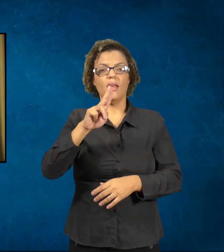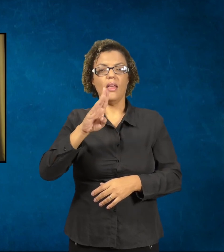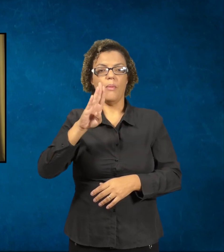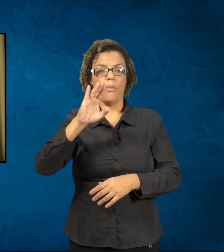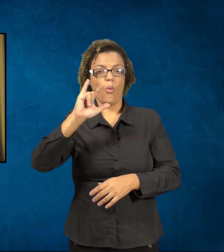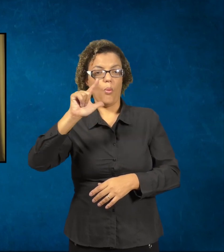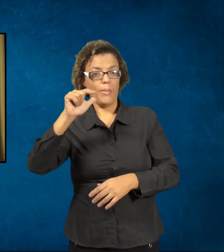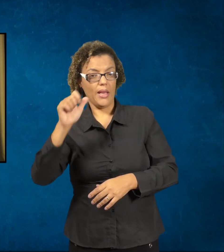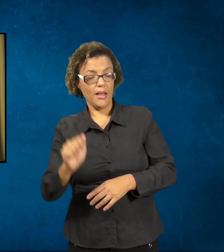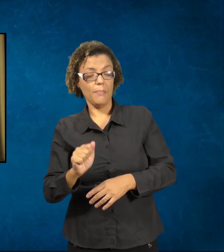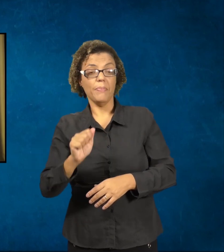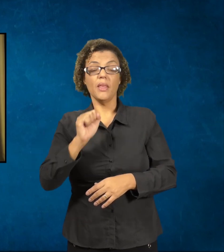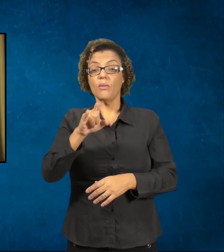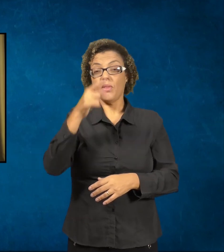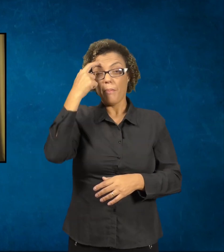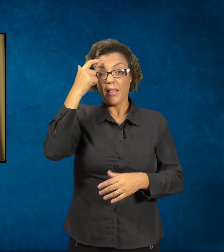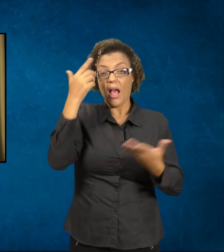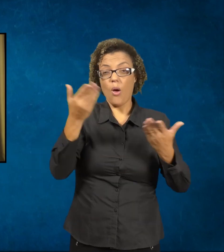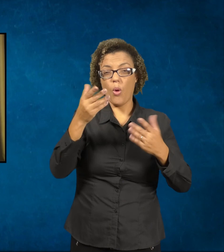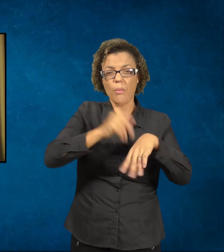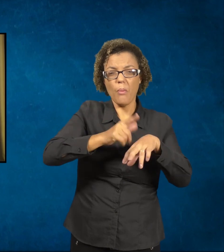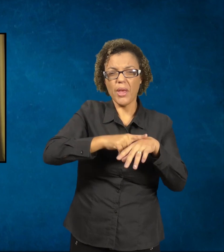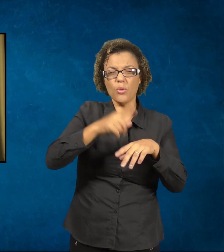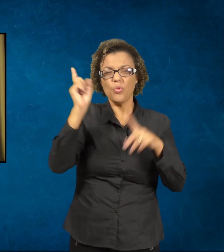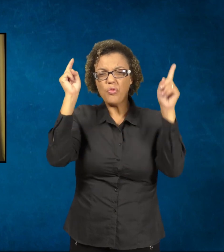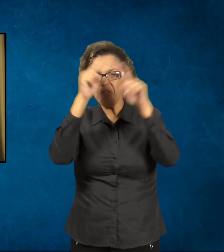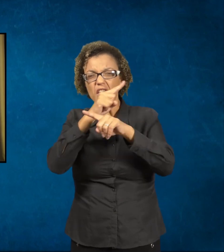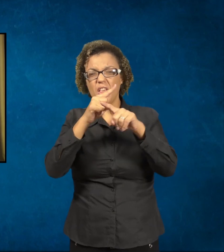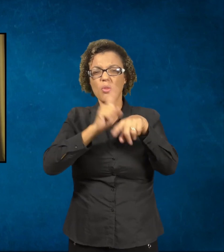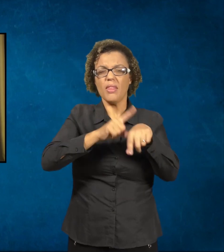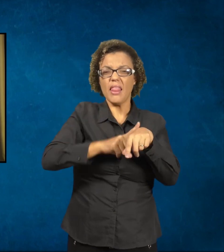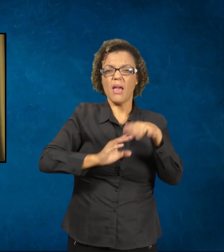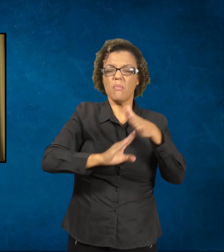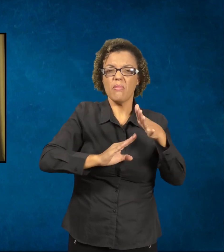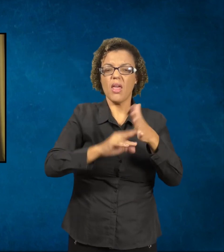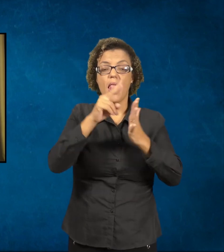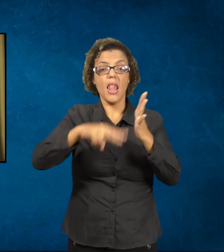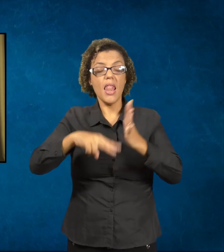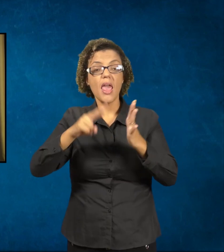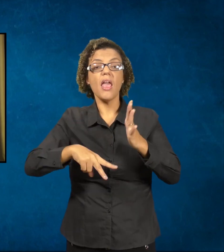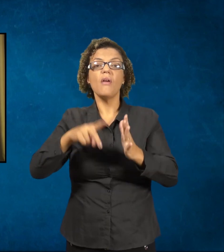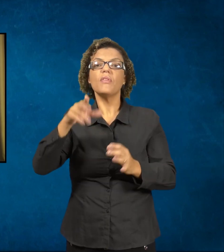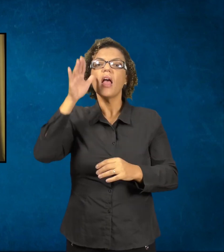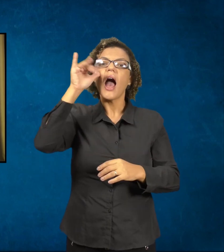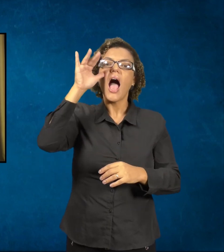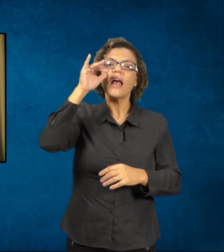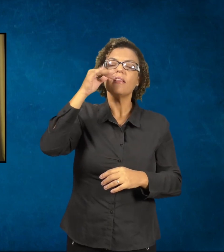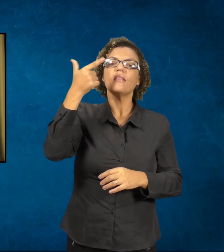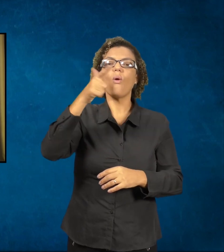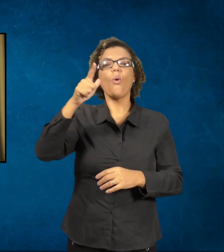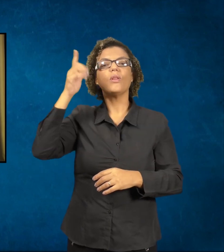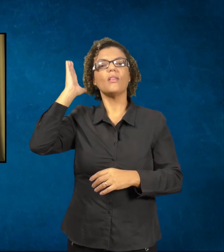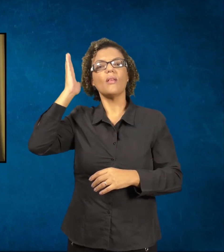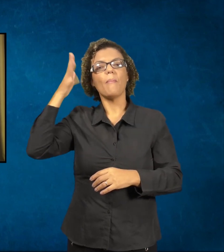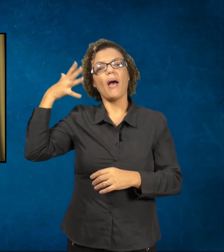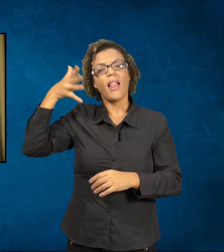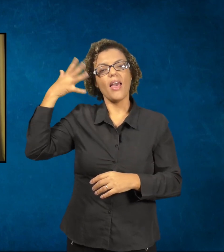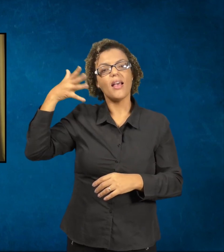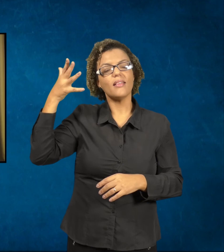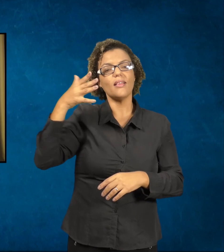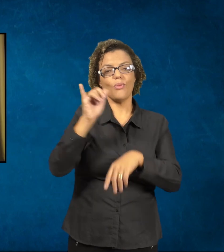ideias de Platão e de outros filósofos brilhantes sobre como transformar o ser humano. A educação é o elemento